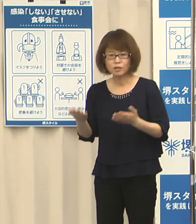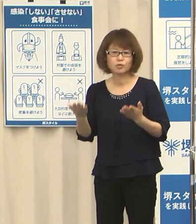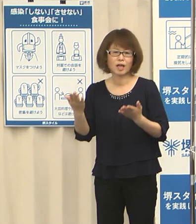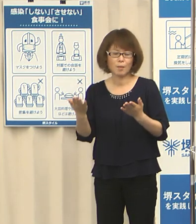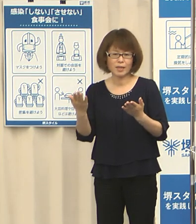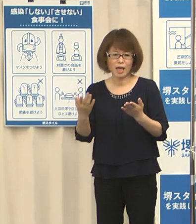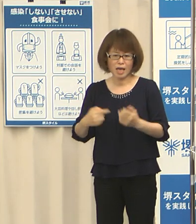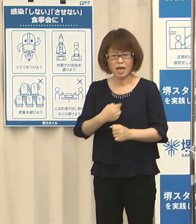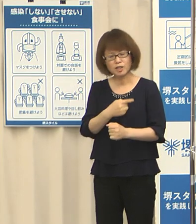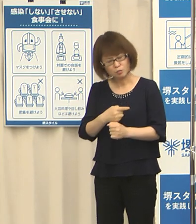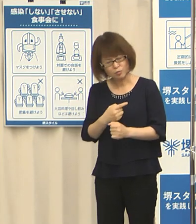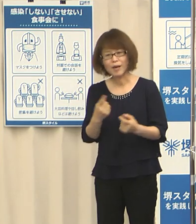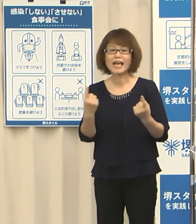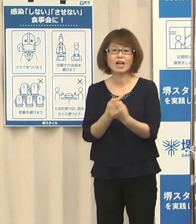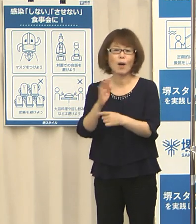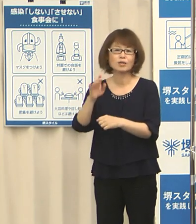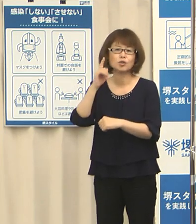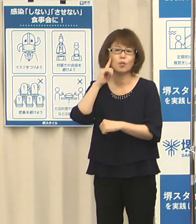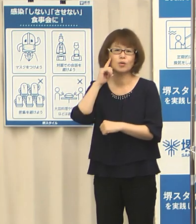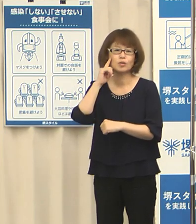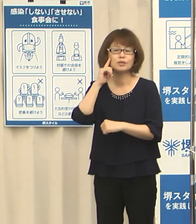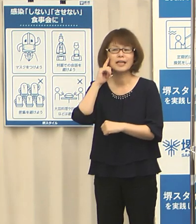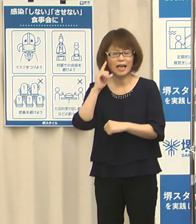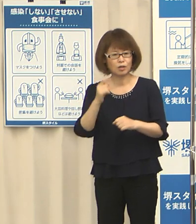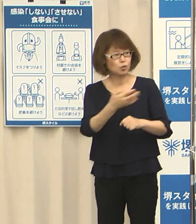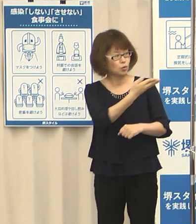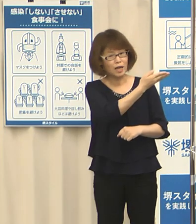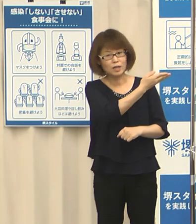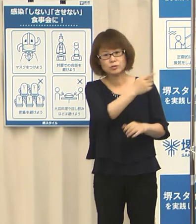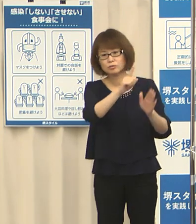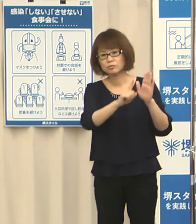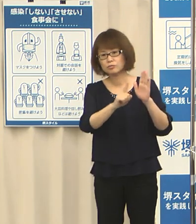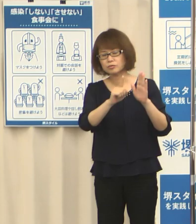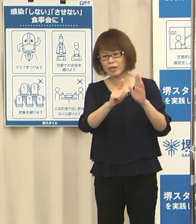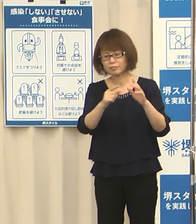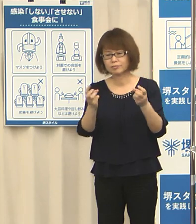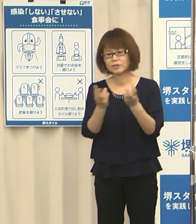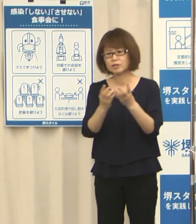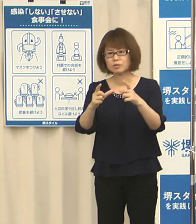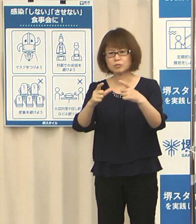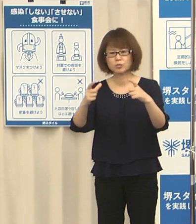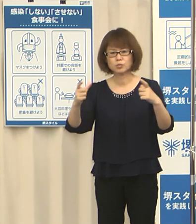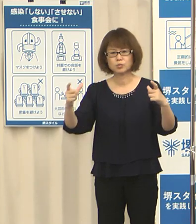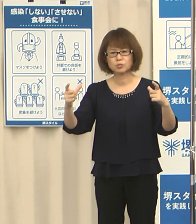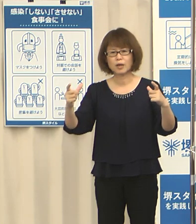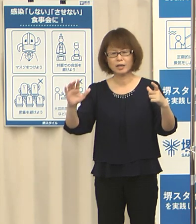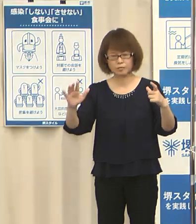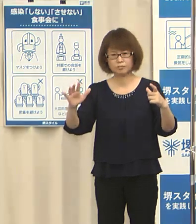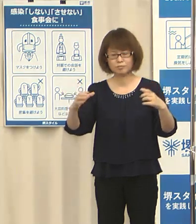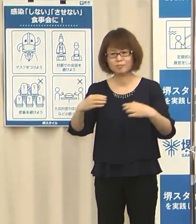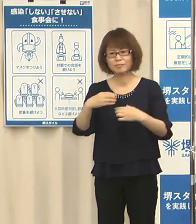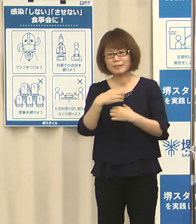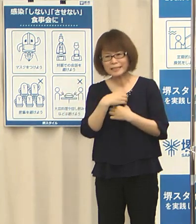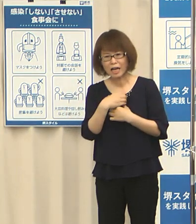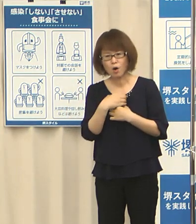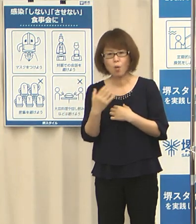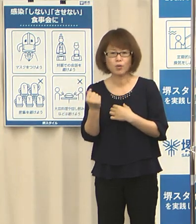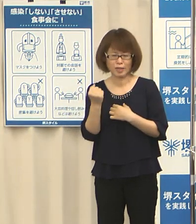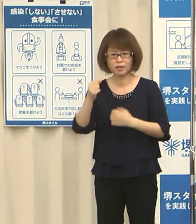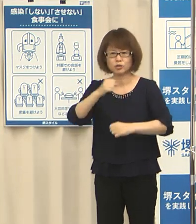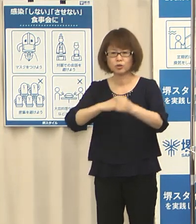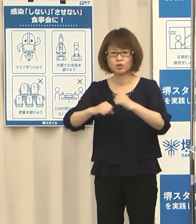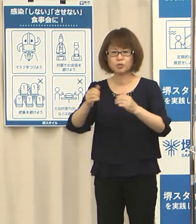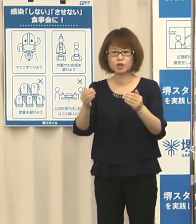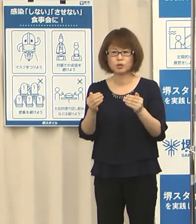変化はありますが、ただ表に出ている通り増加は続いておりますので、危機感を持って取り組まなければいけないと考